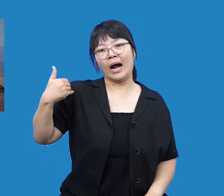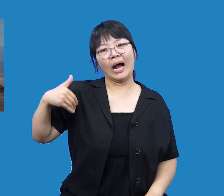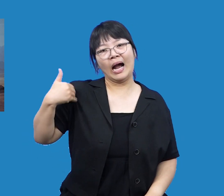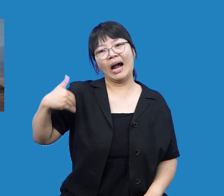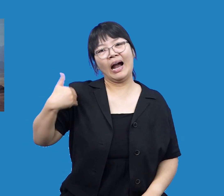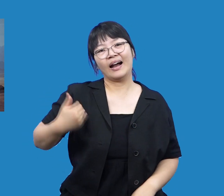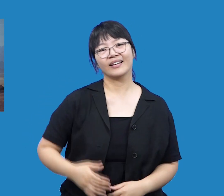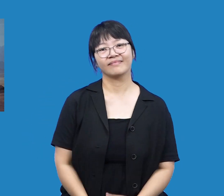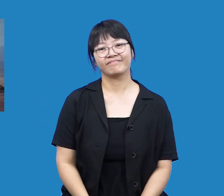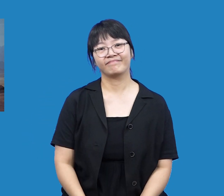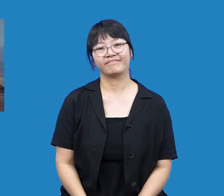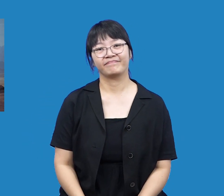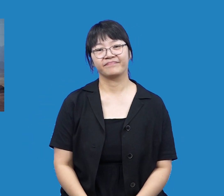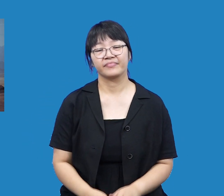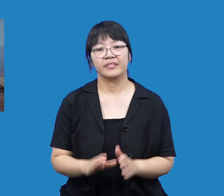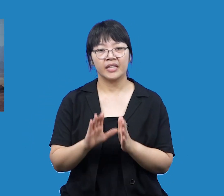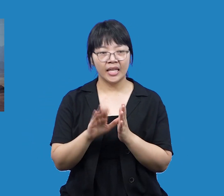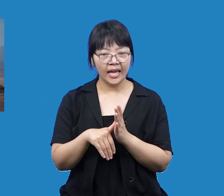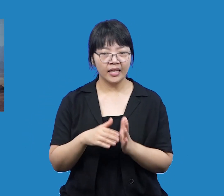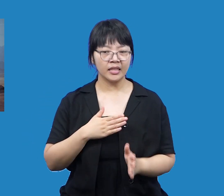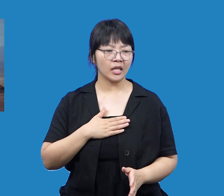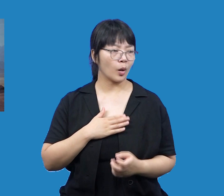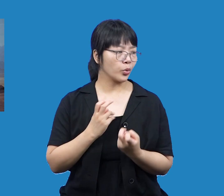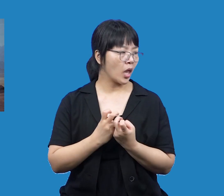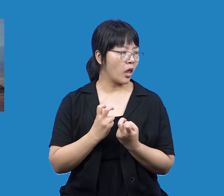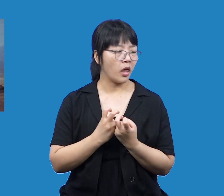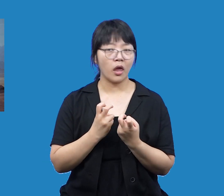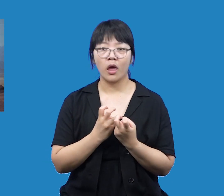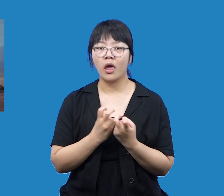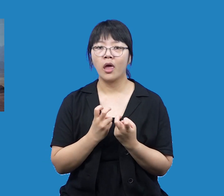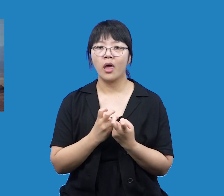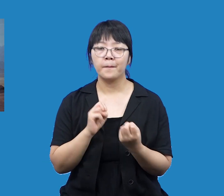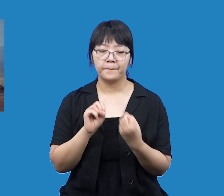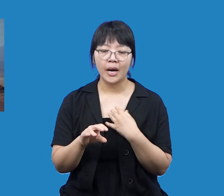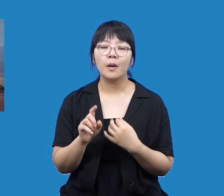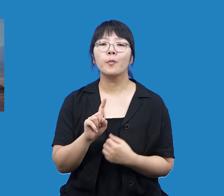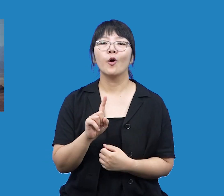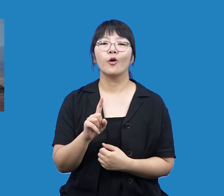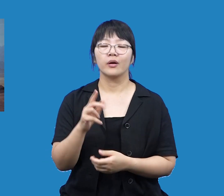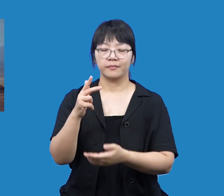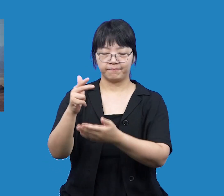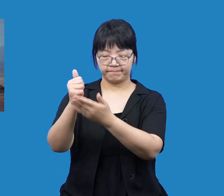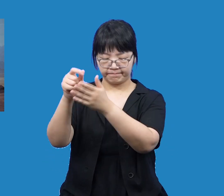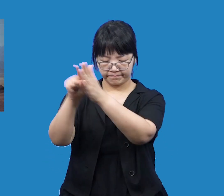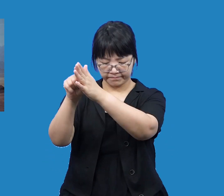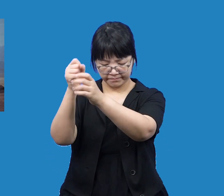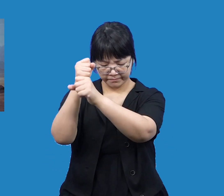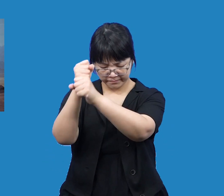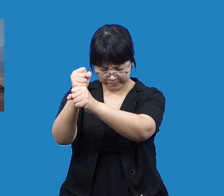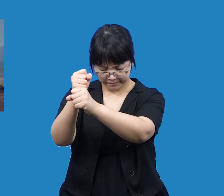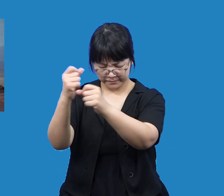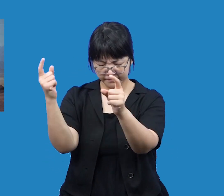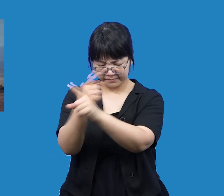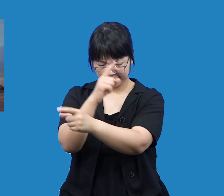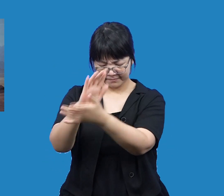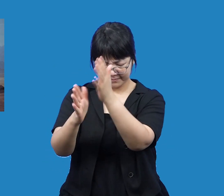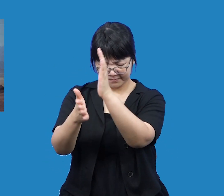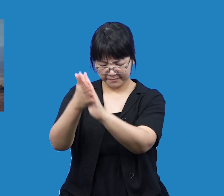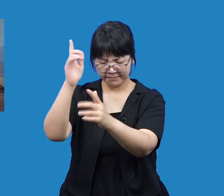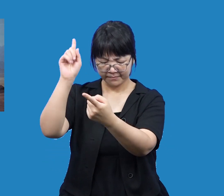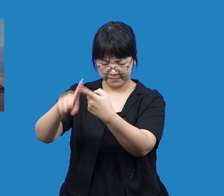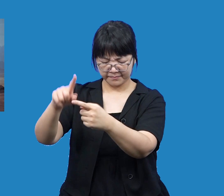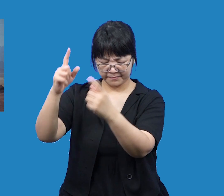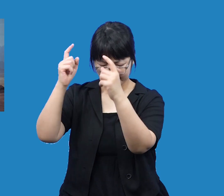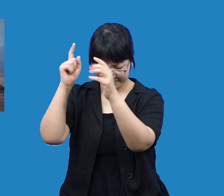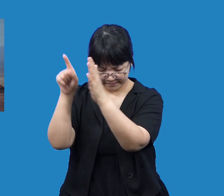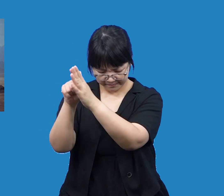아니겠습니까? 그럴 때 우리가 할 일은 무엇입니까? 하나님을 신뢰하고 변화없이 신뢰하고